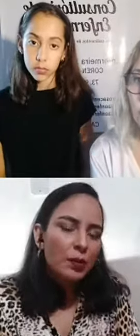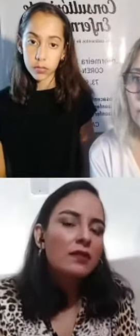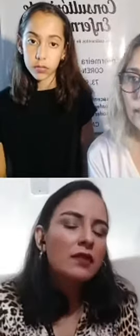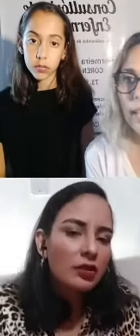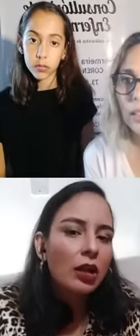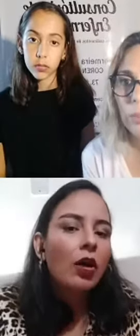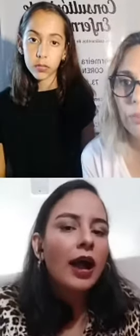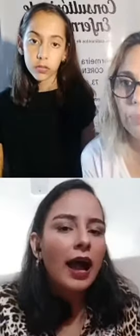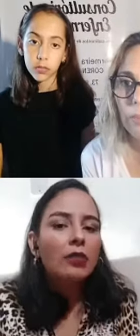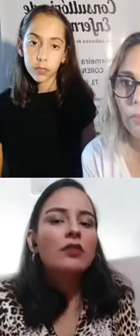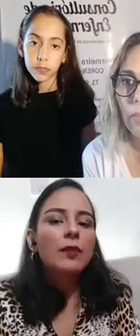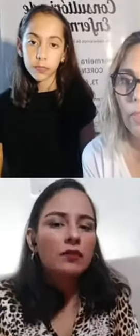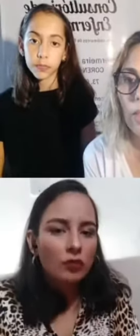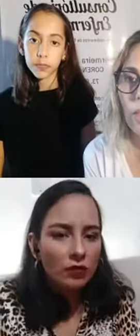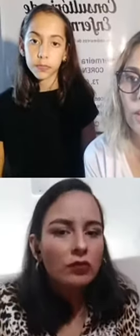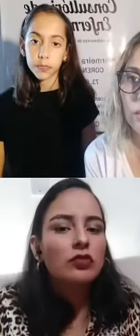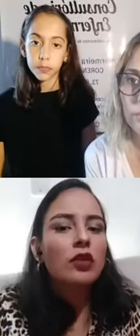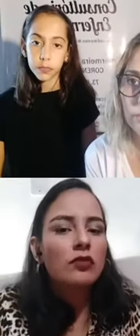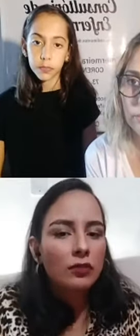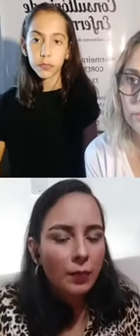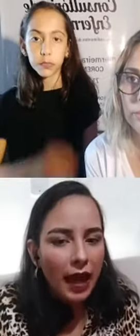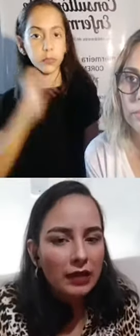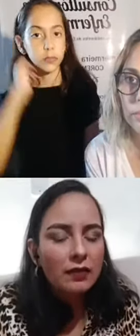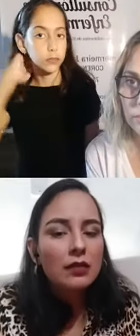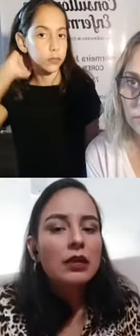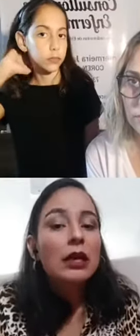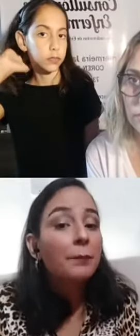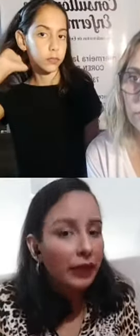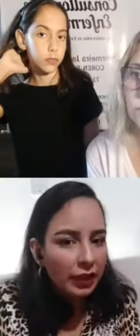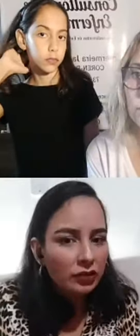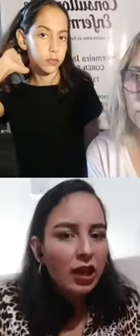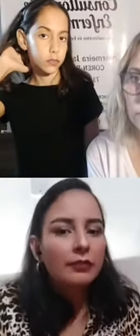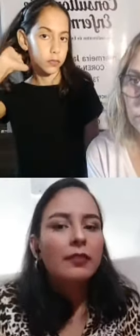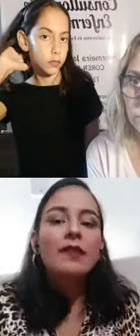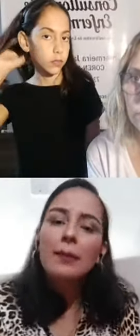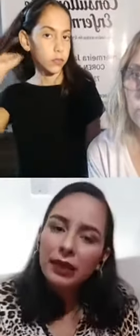gente precisa dialogar com as pessoas, com os nossos pares e